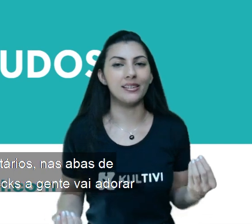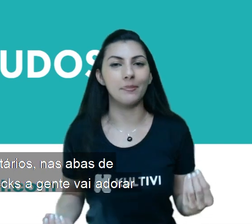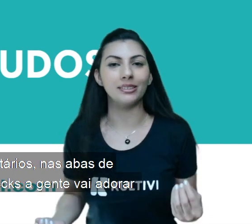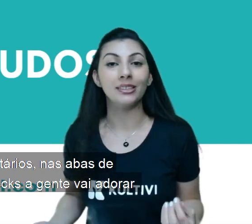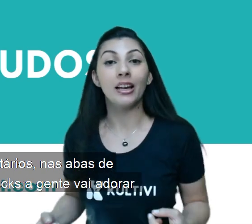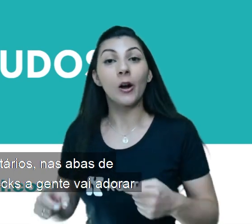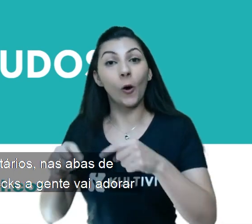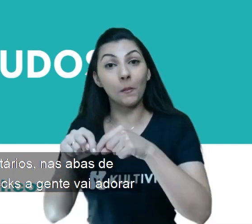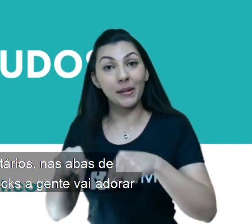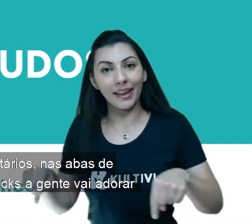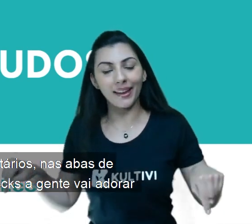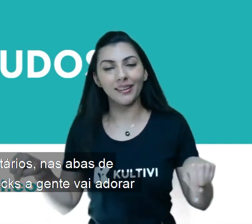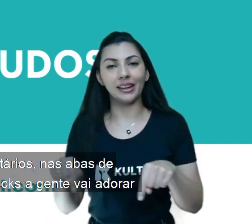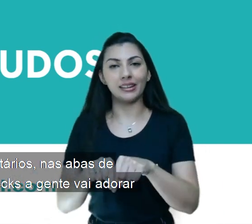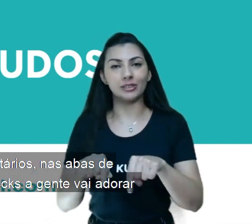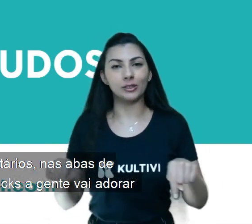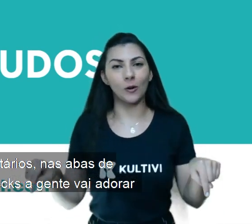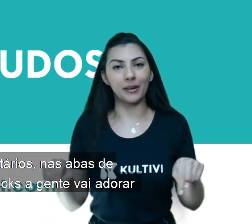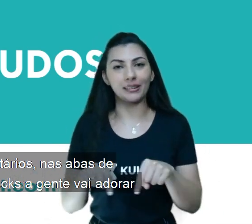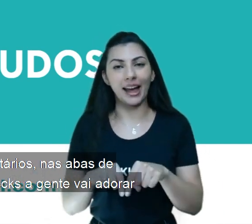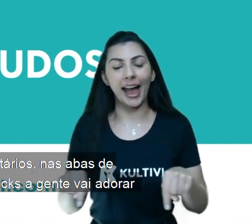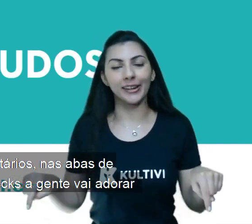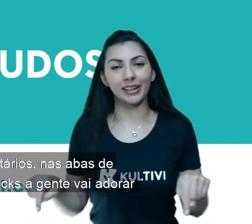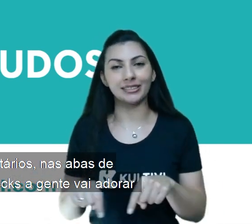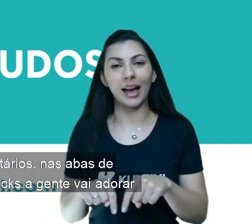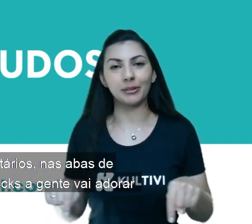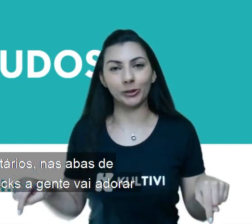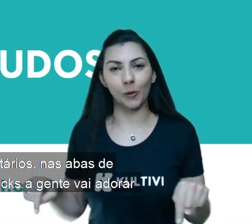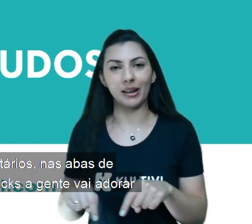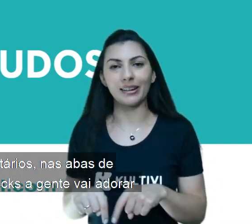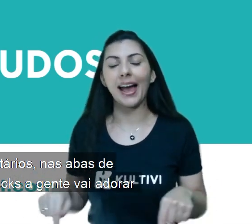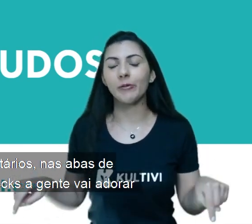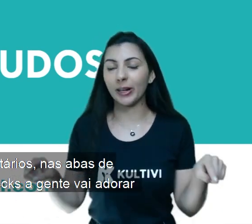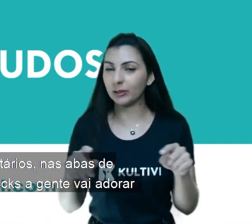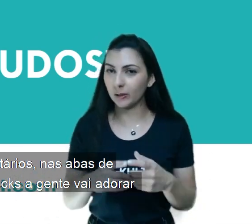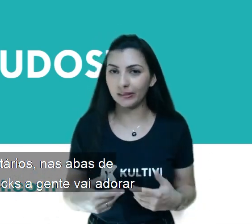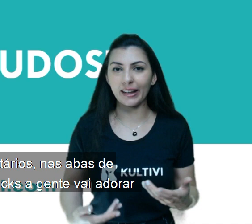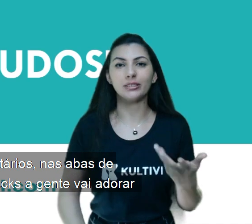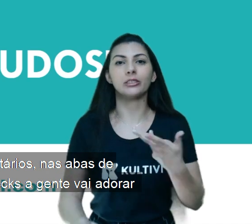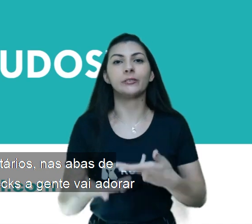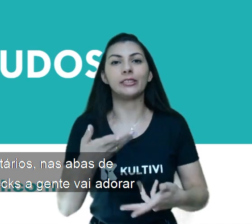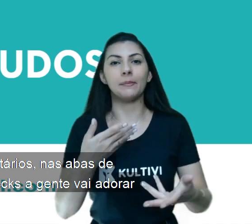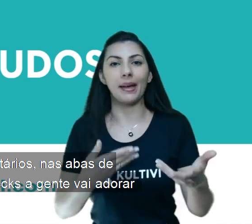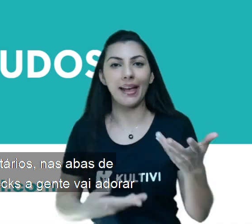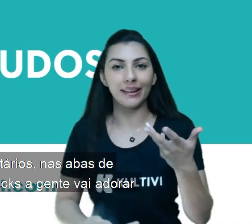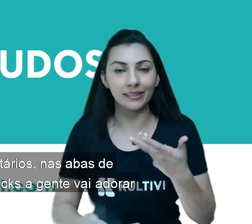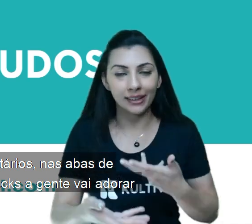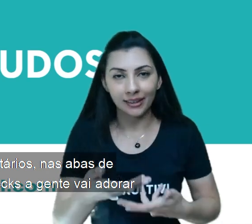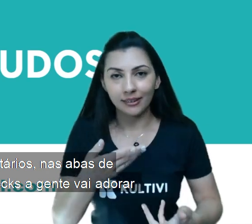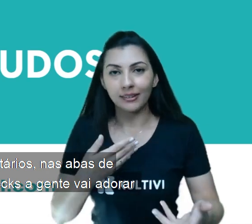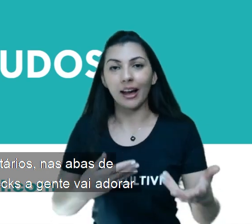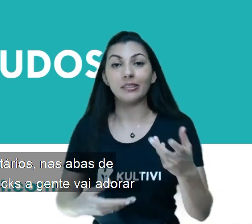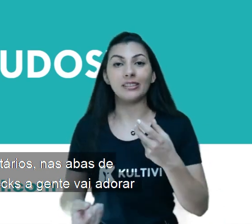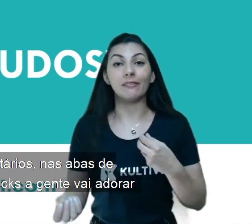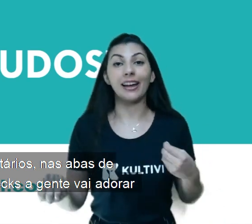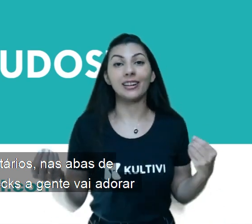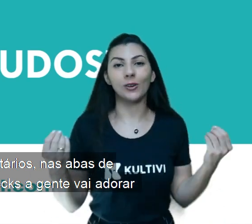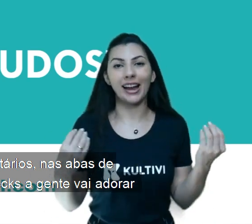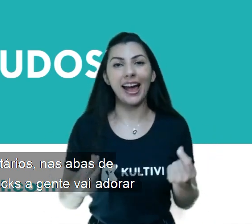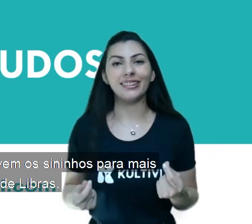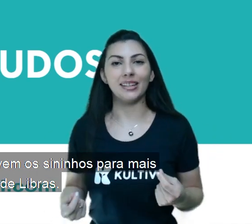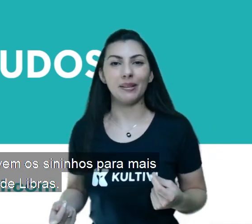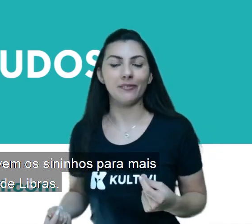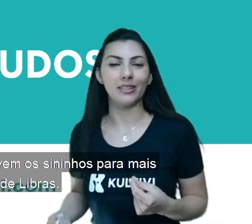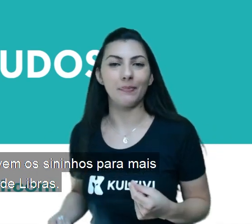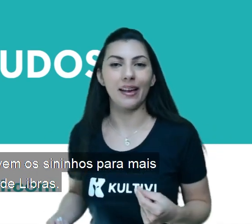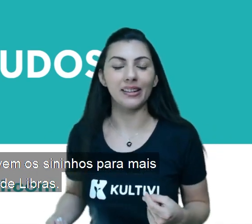aprender Libras, comentem nos comentários, nas abas de comentário, deem os seus feedback, a gente vai